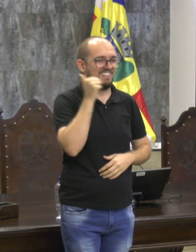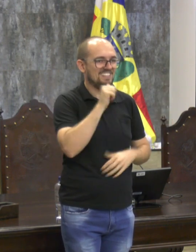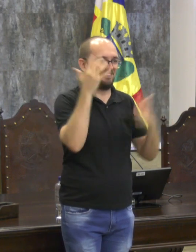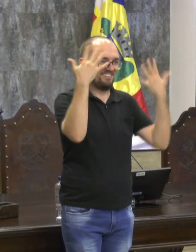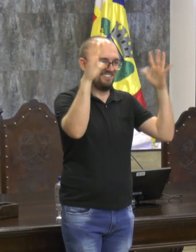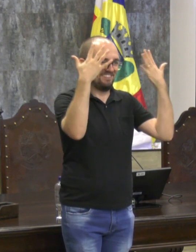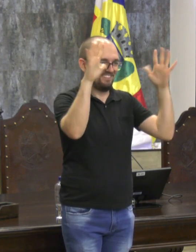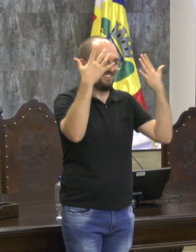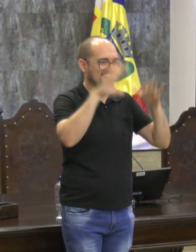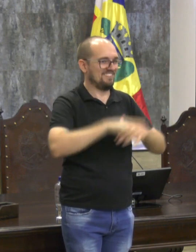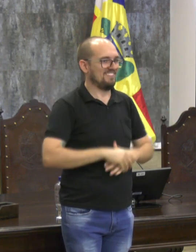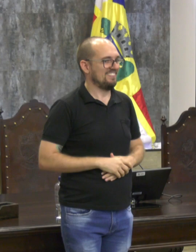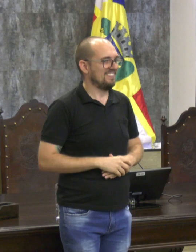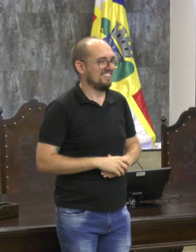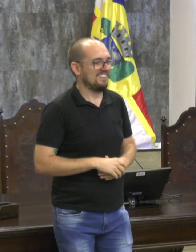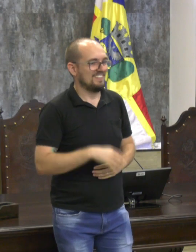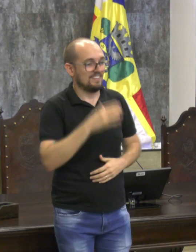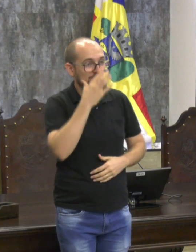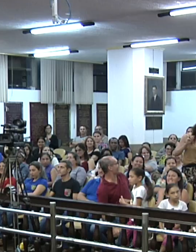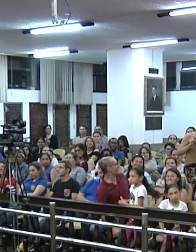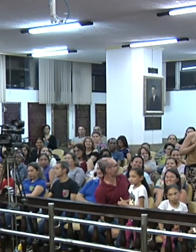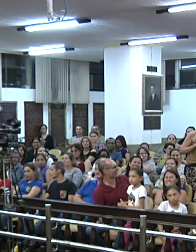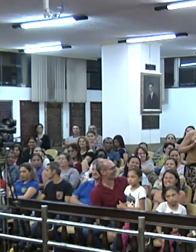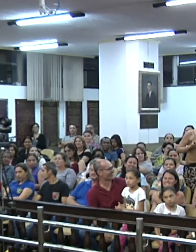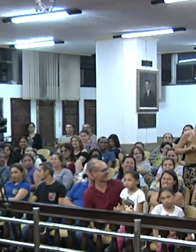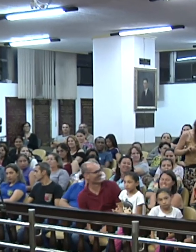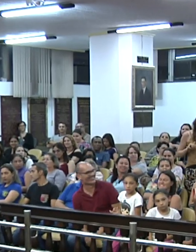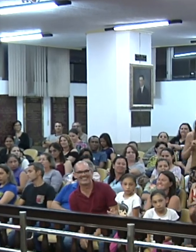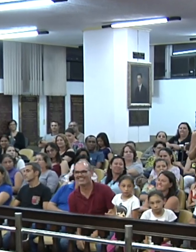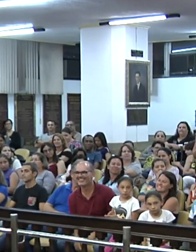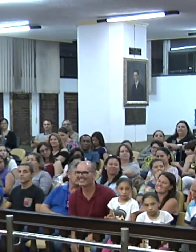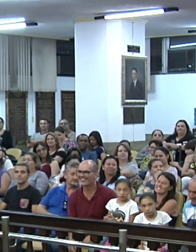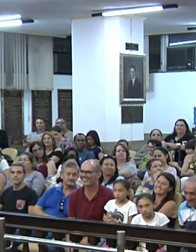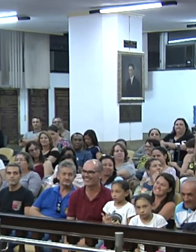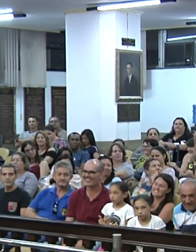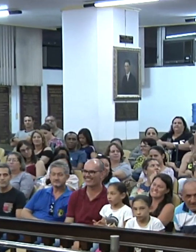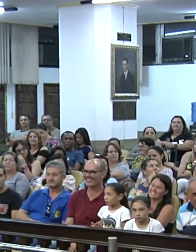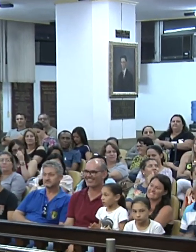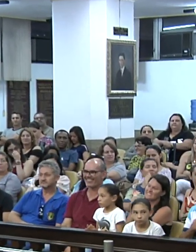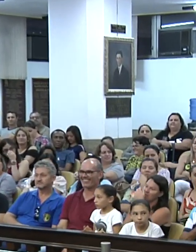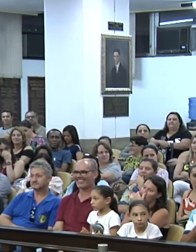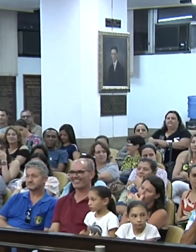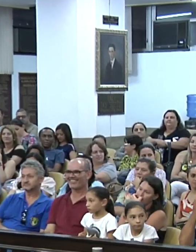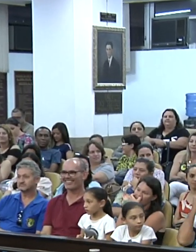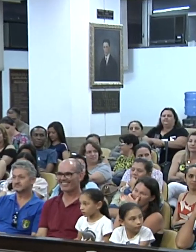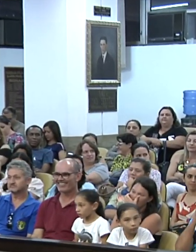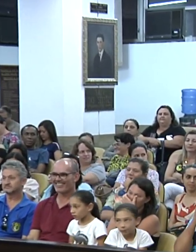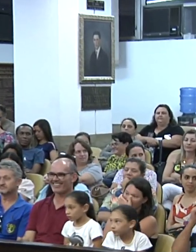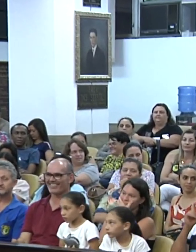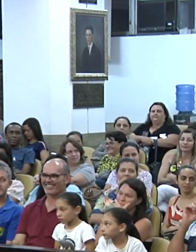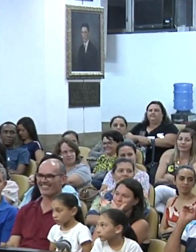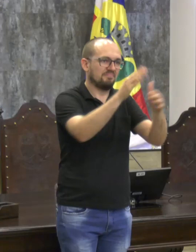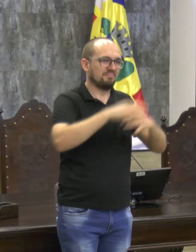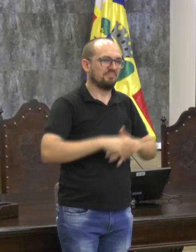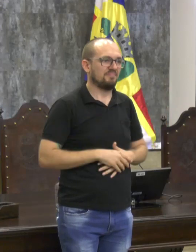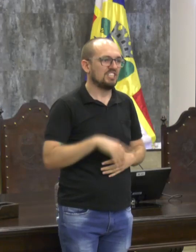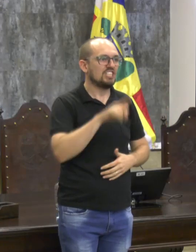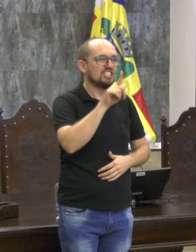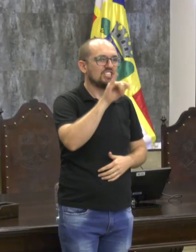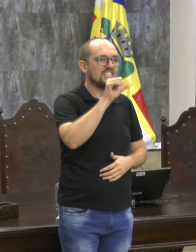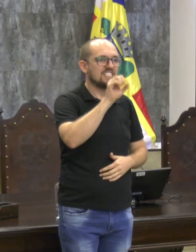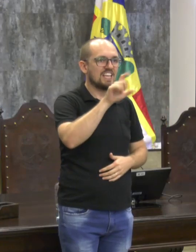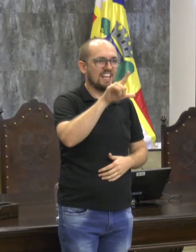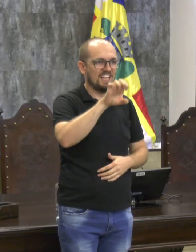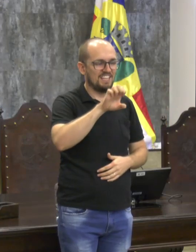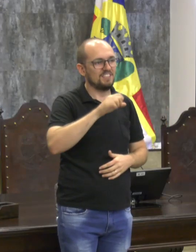Parabéns, Gisele. Desejo que esse livro possa auxiliar durante a trajetória, viu, Gisele?